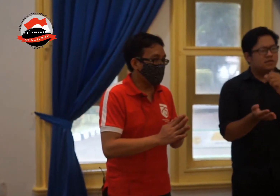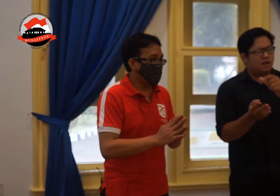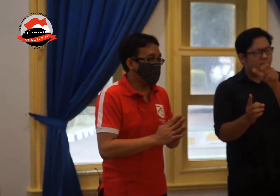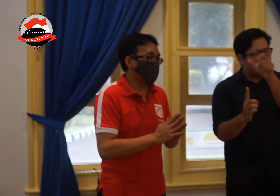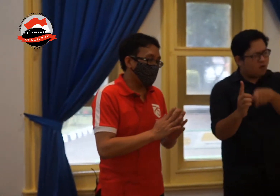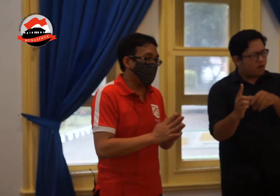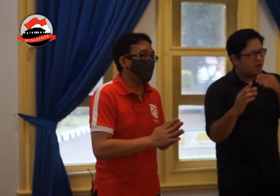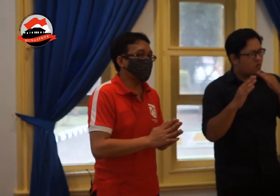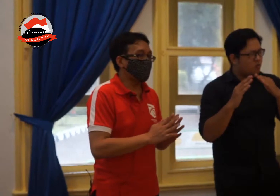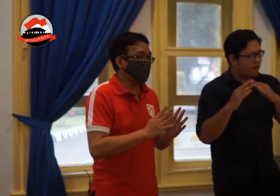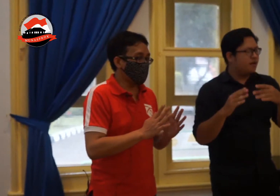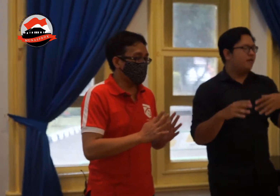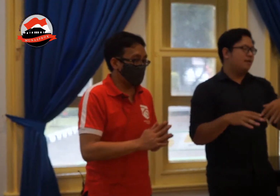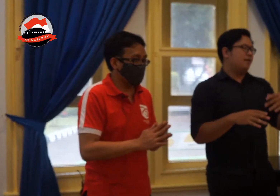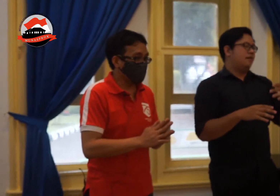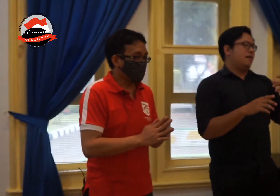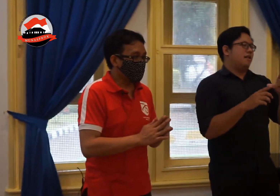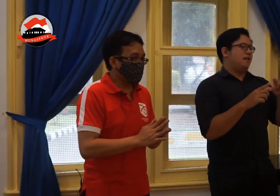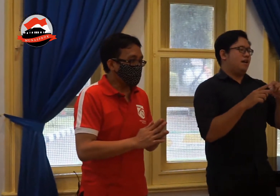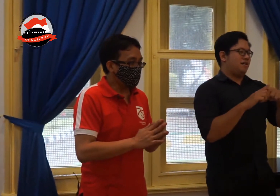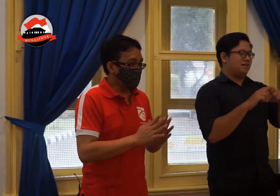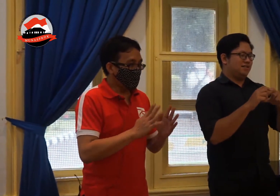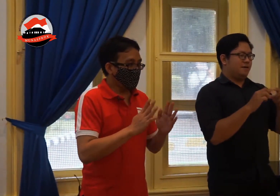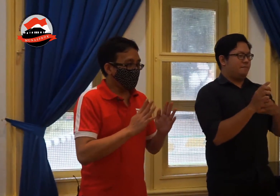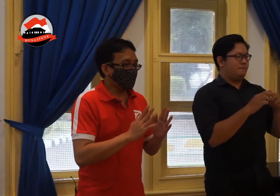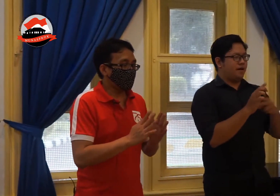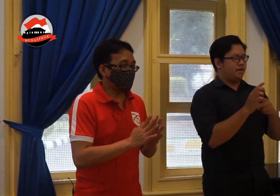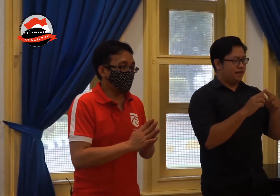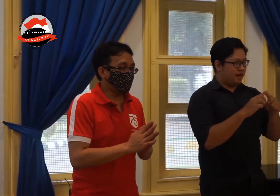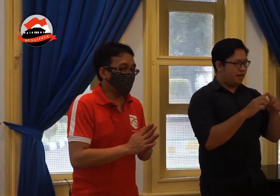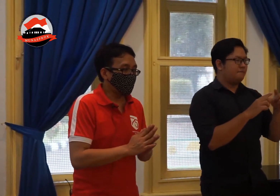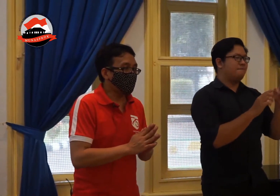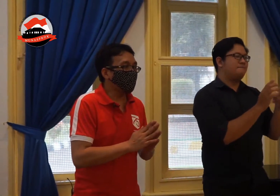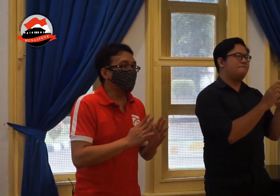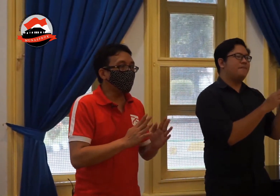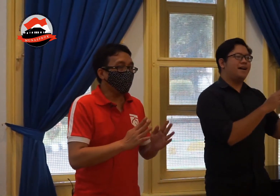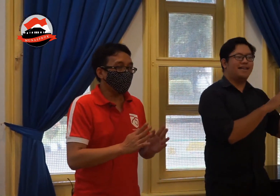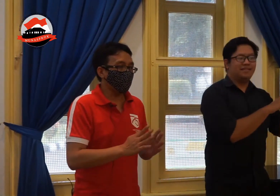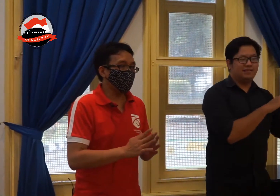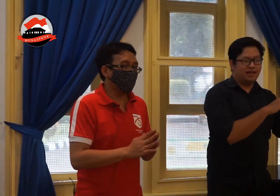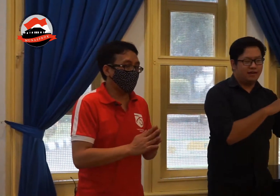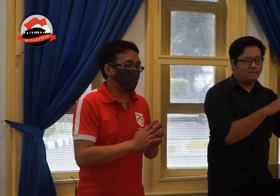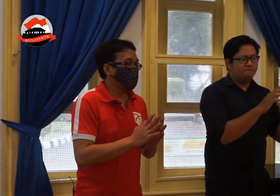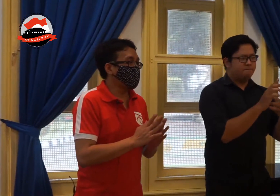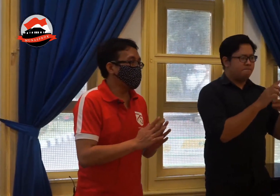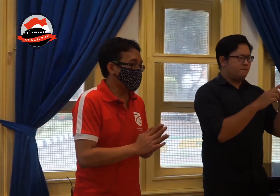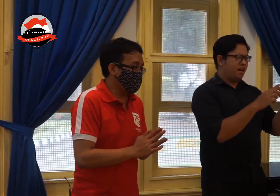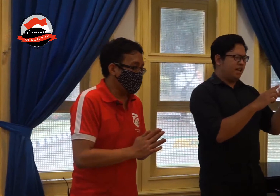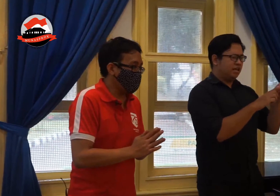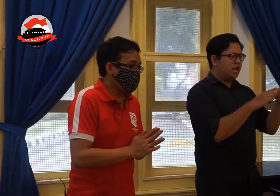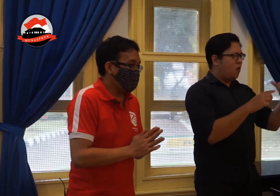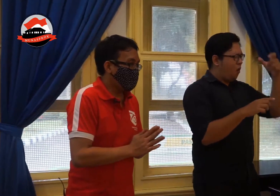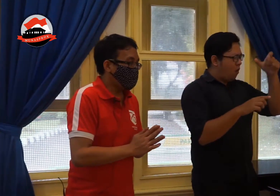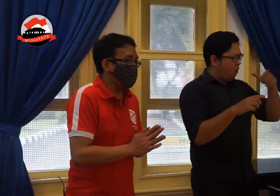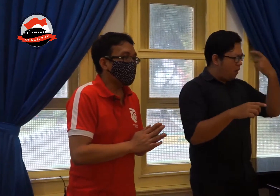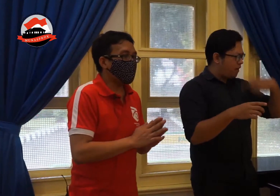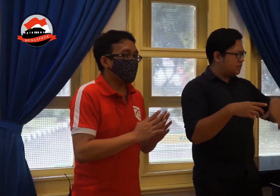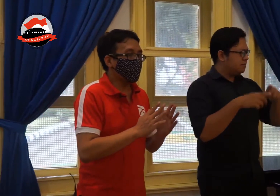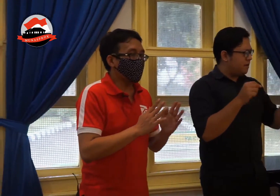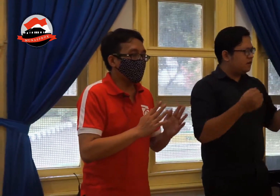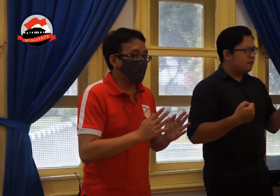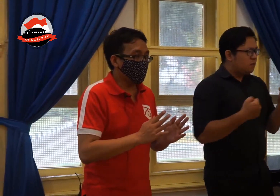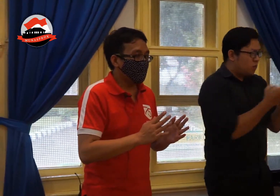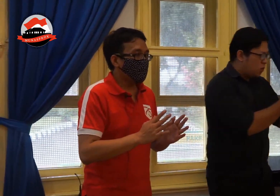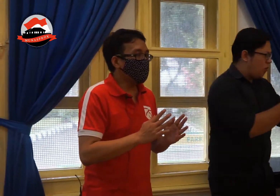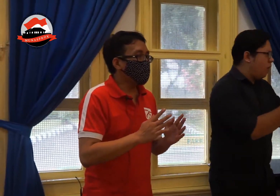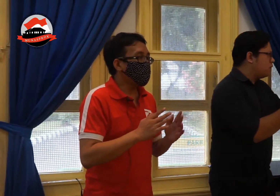Maeda, seorang Angkatan Laut Jepang. Karena Laksamana Maeda mendukung kemerdekaan Indonesia, akhirnya